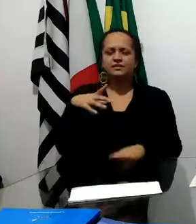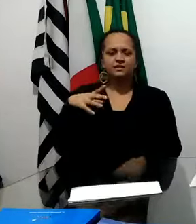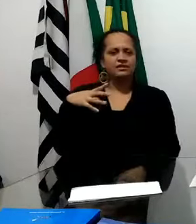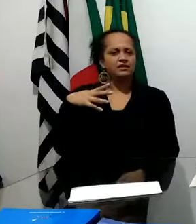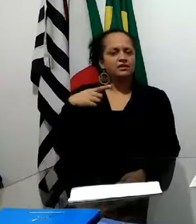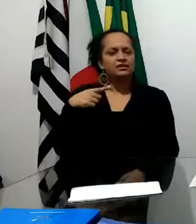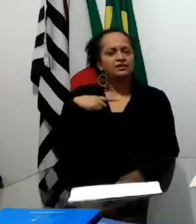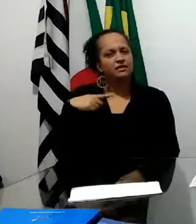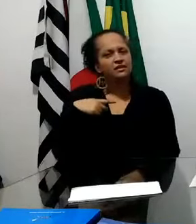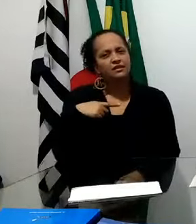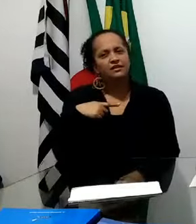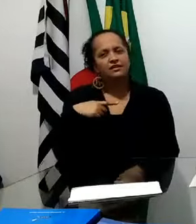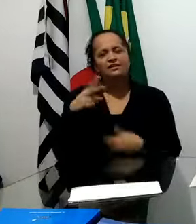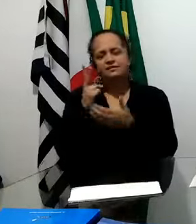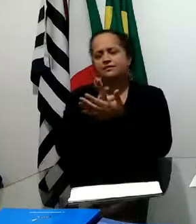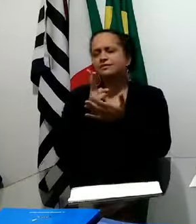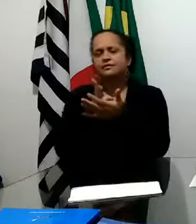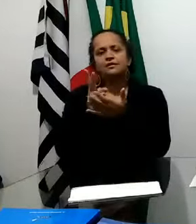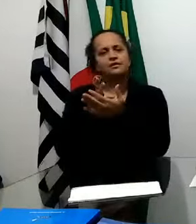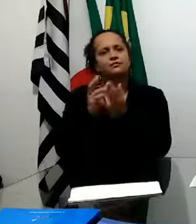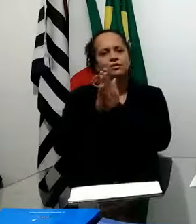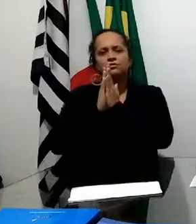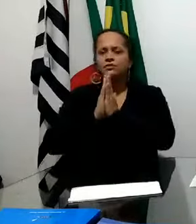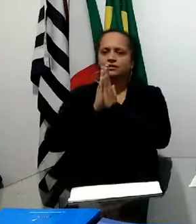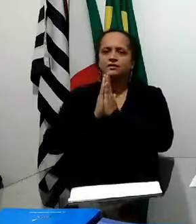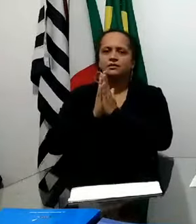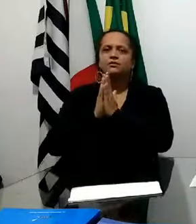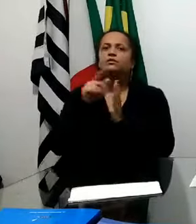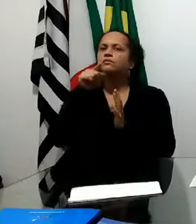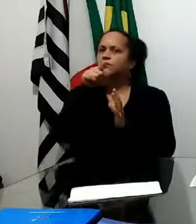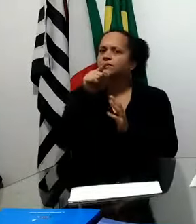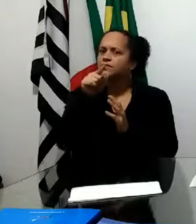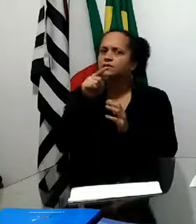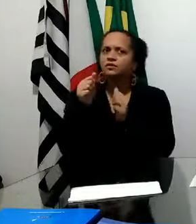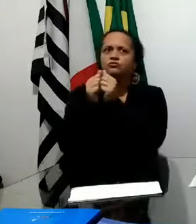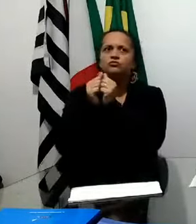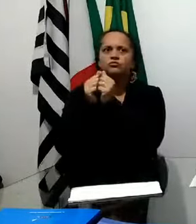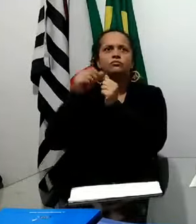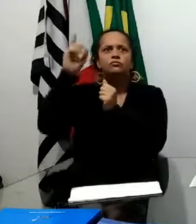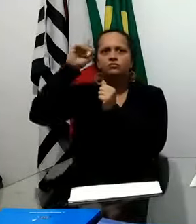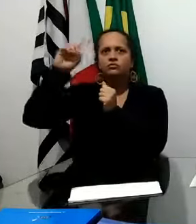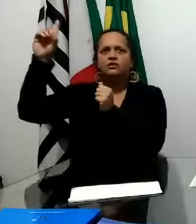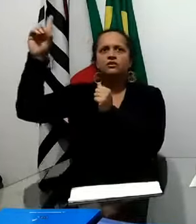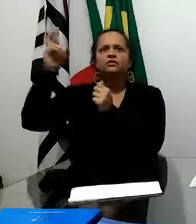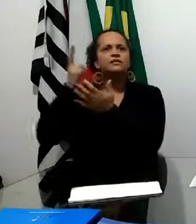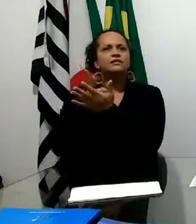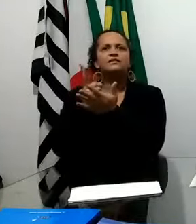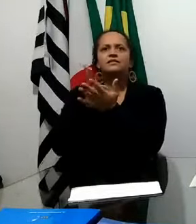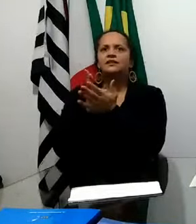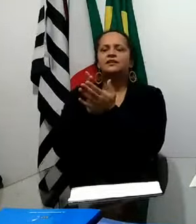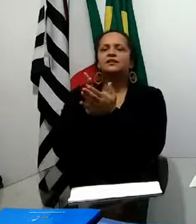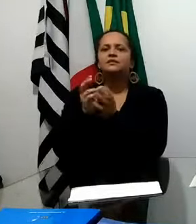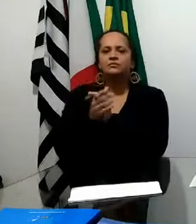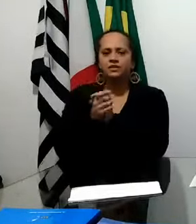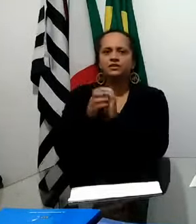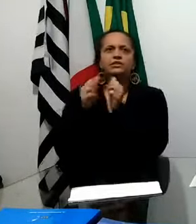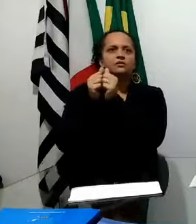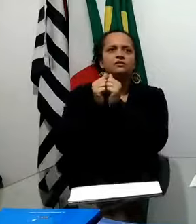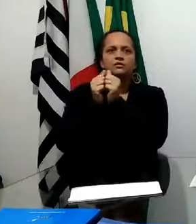oração, tenha os seus momentos a sós com Deus, mas que você também interceda, que você se coloque na brecha em favor